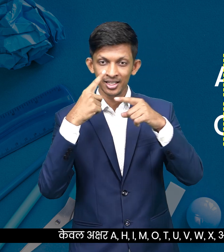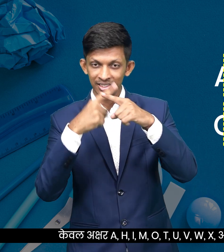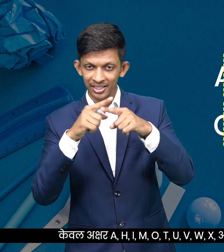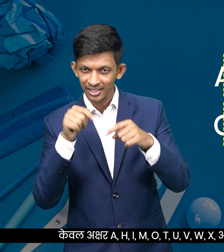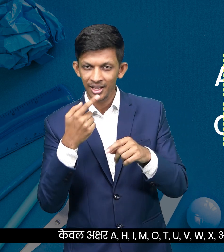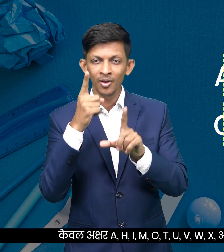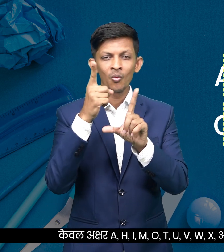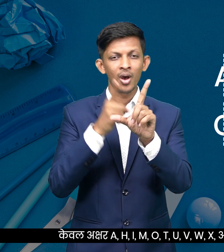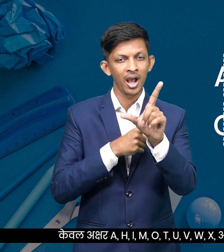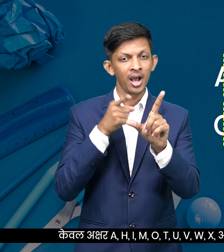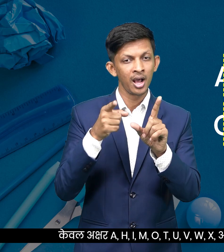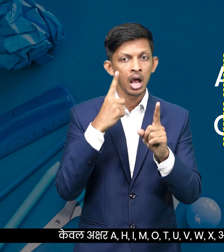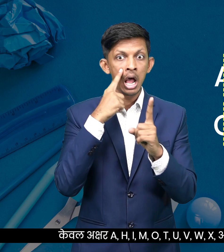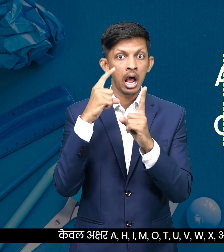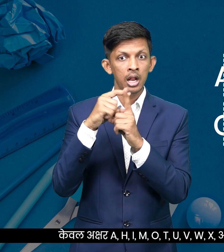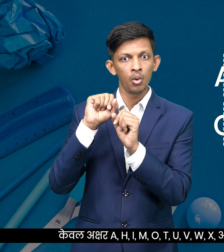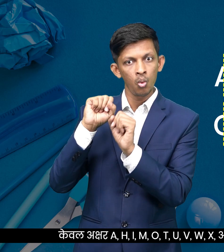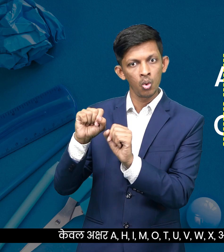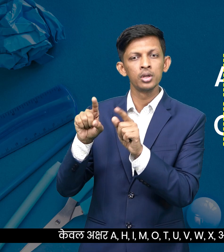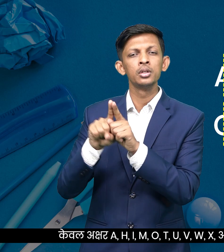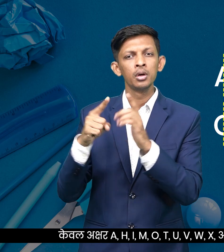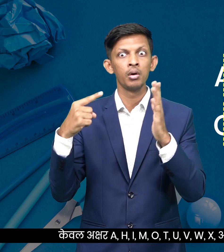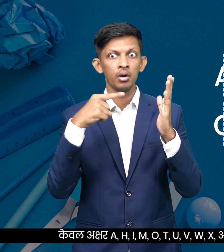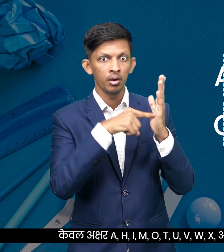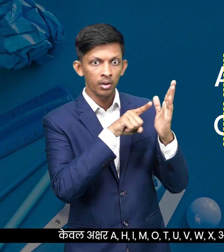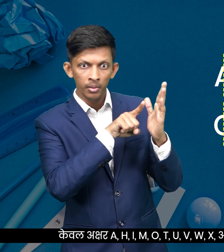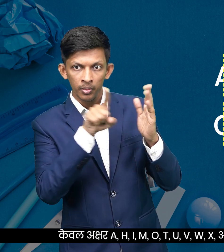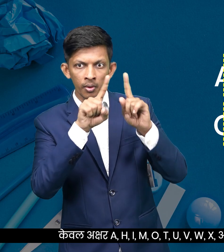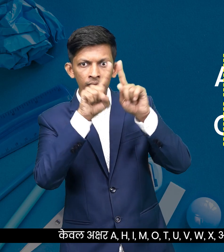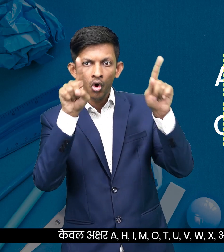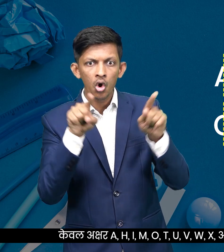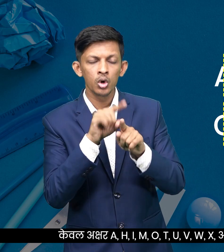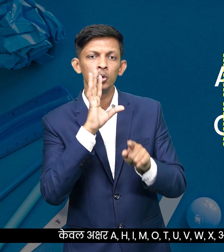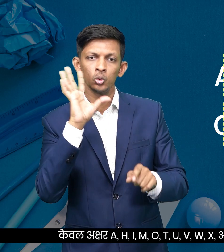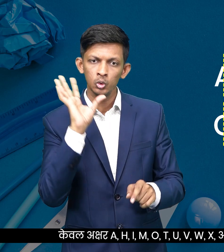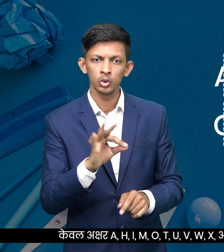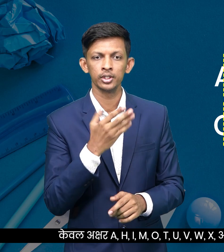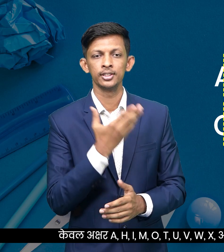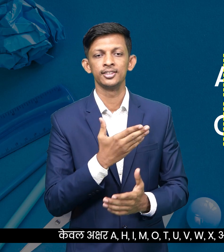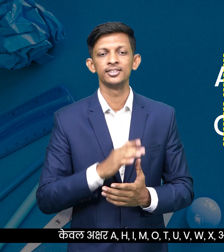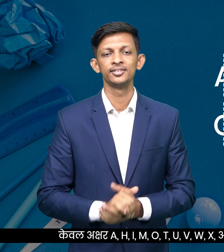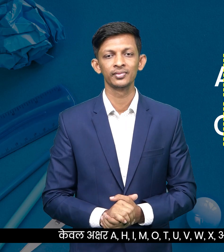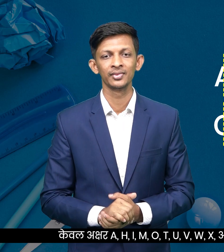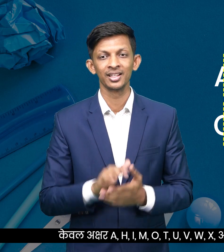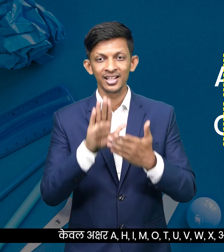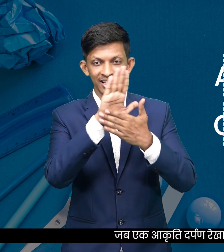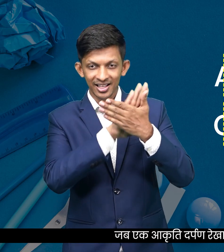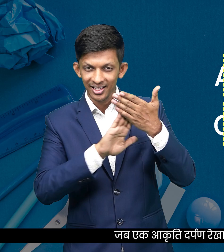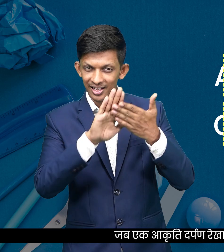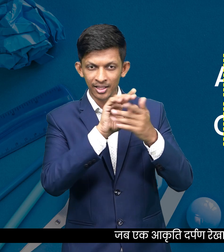V, W, X और Y वास्तविक छवि के समान प्रतिबिंब है। जब एक